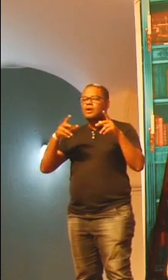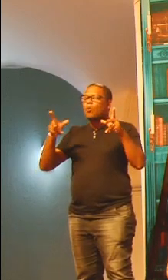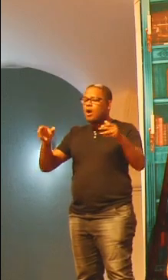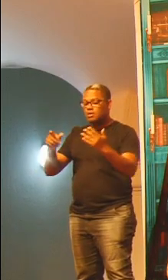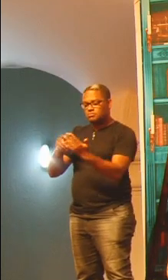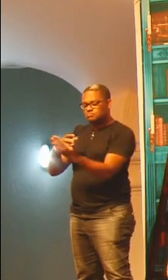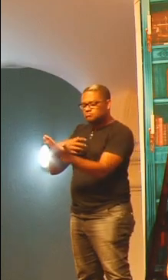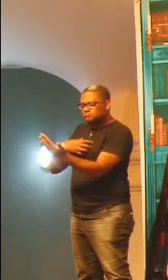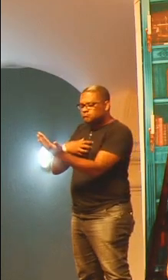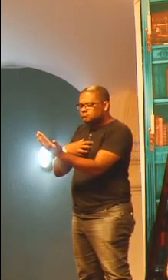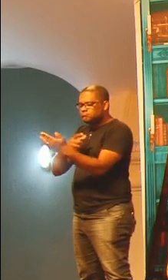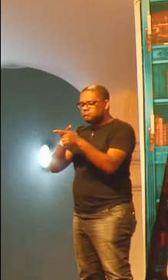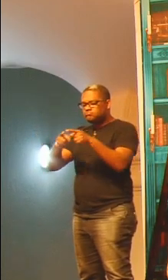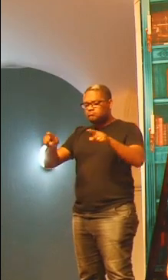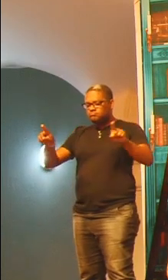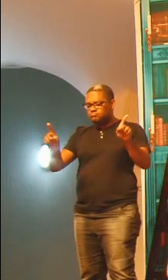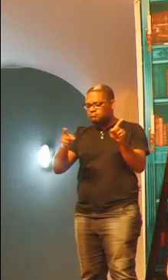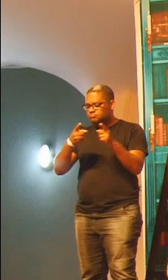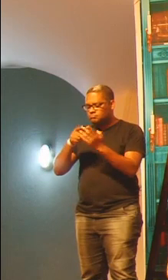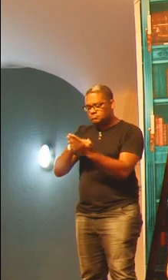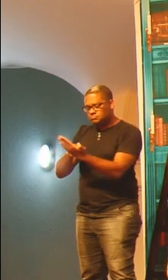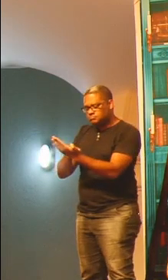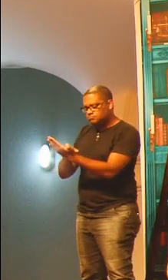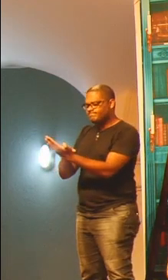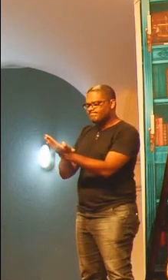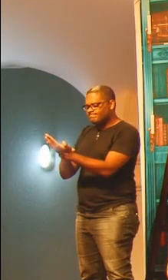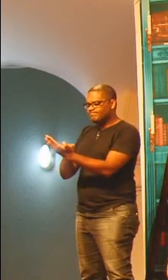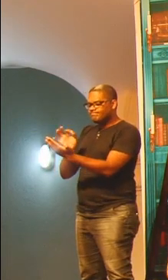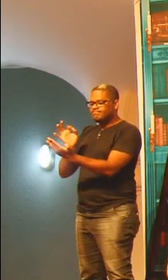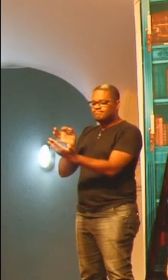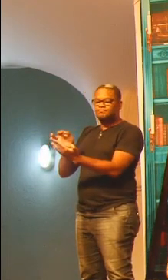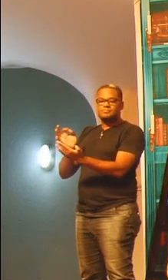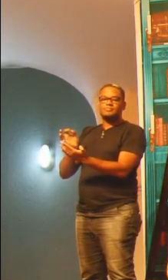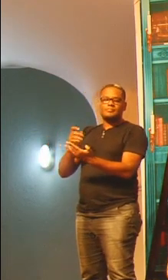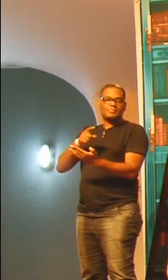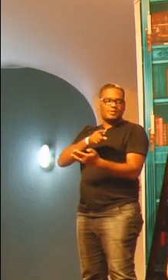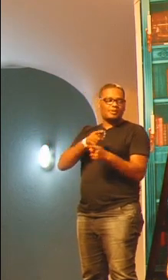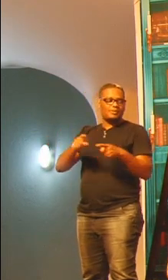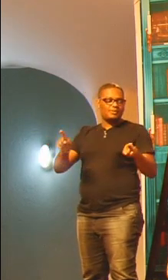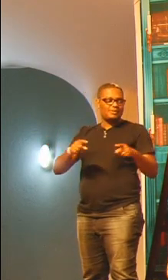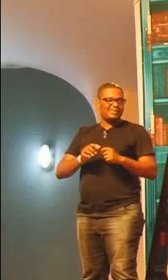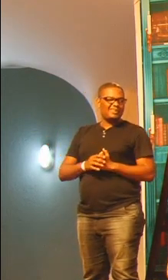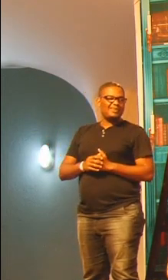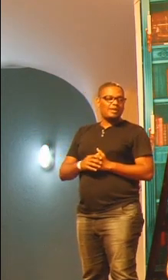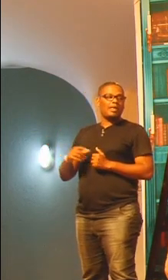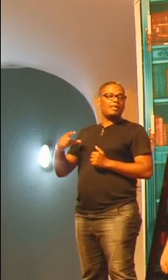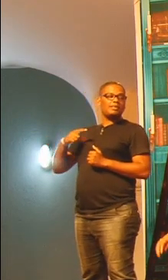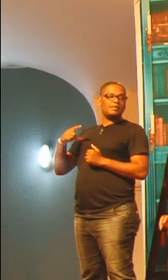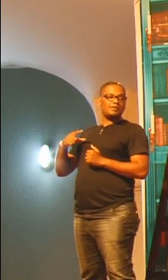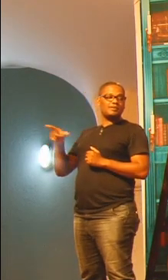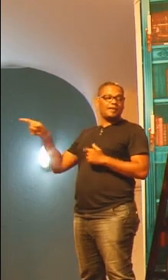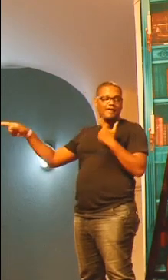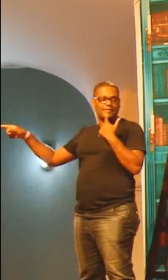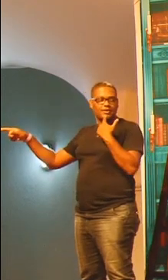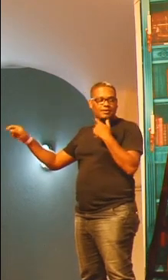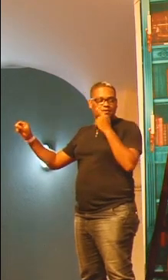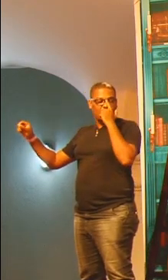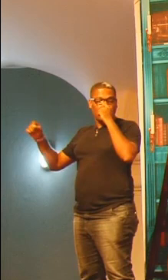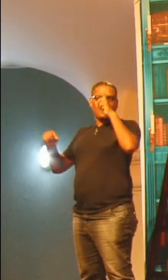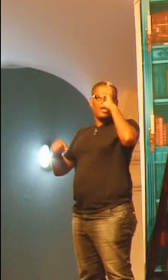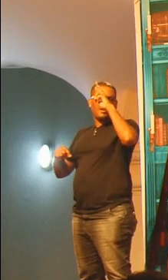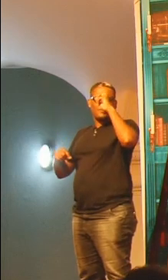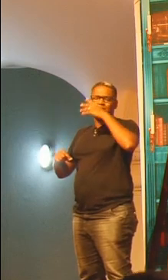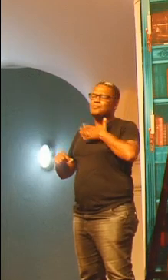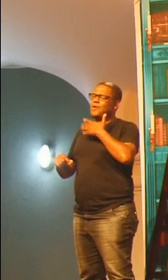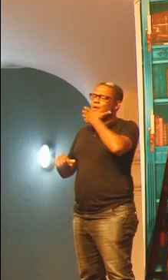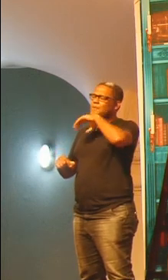uma harmonia, né? Tal, né? Ele não falou da música, mas tem musicalidade. Tem também, assim. Você está falando aí, eu estou lembrando de meu